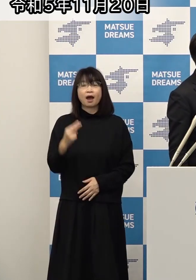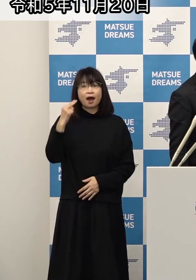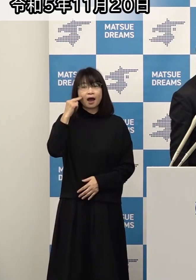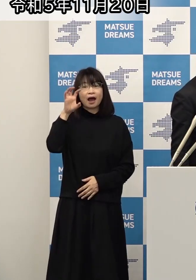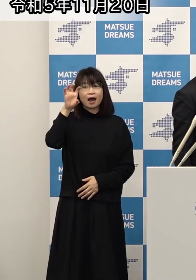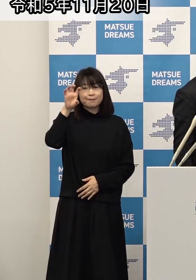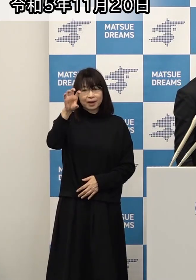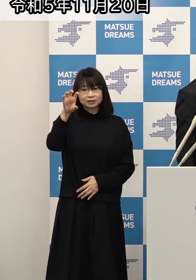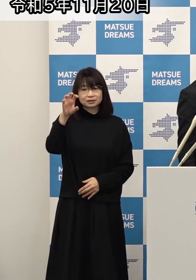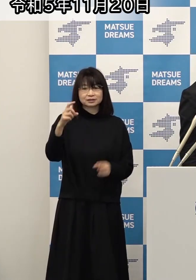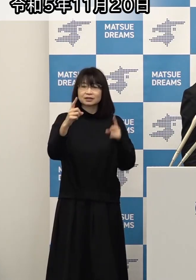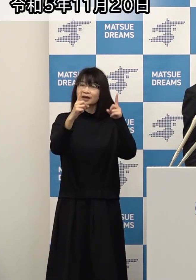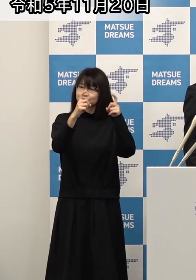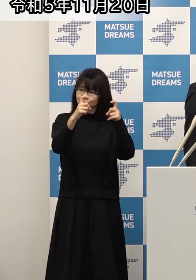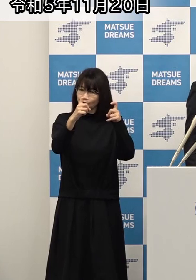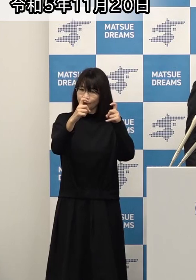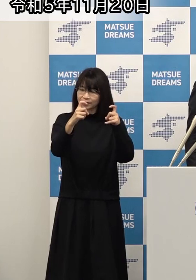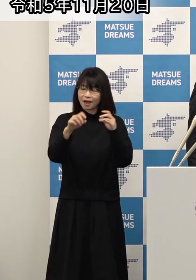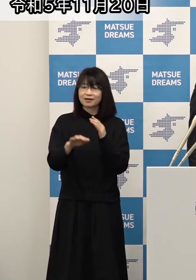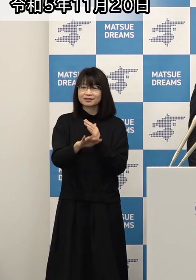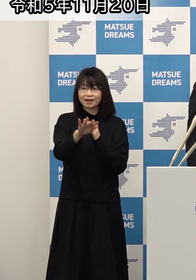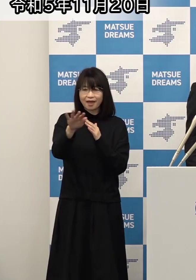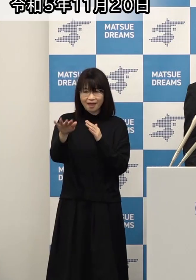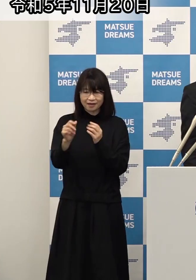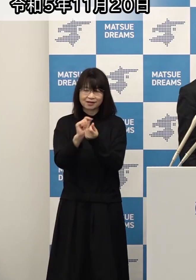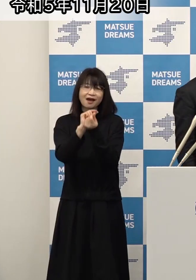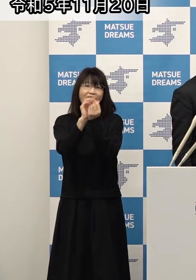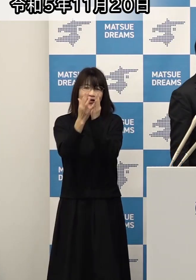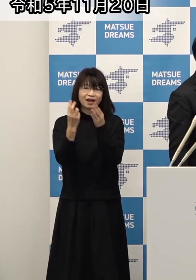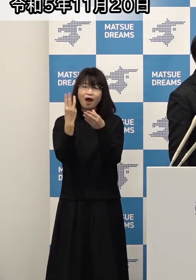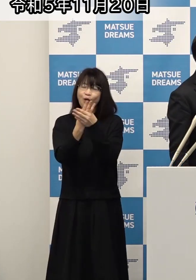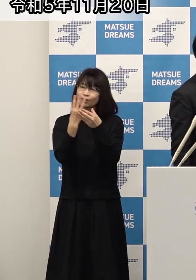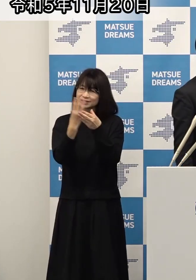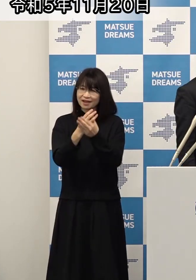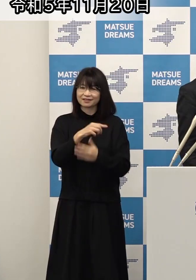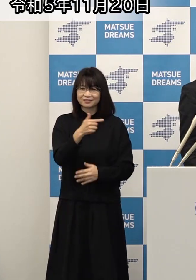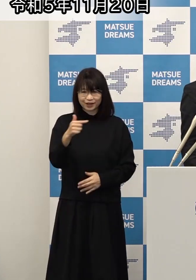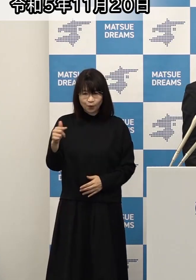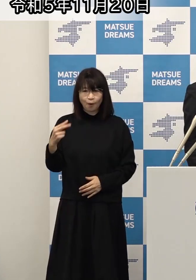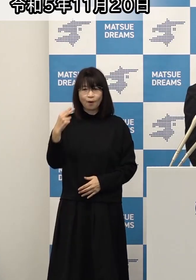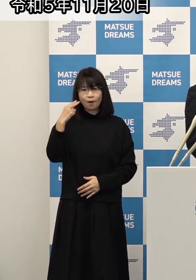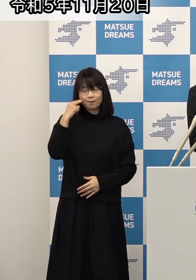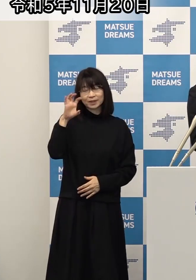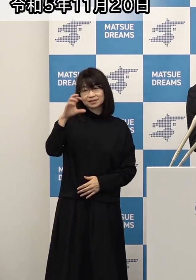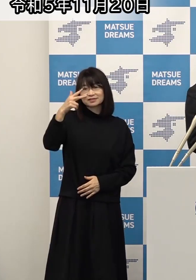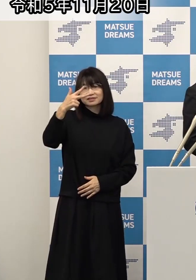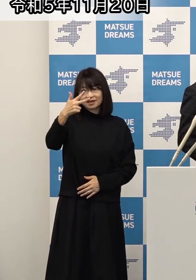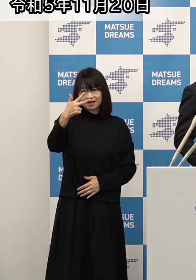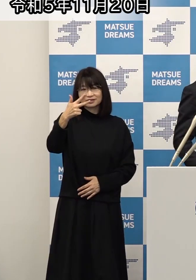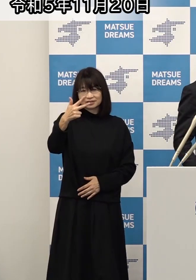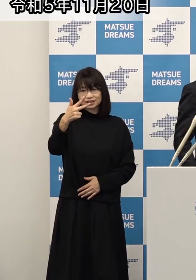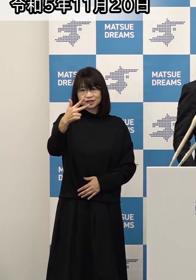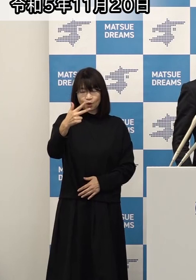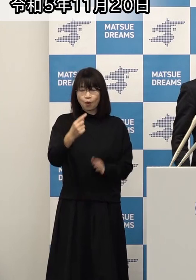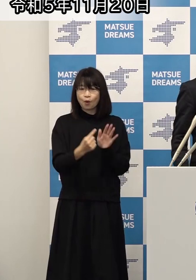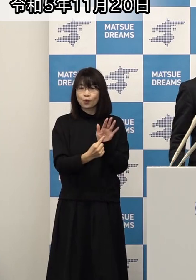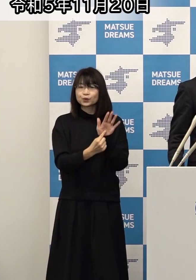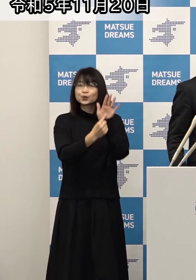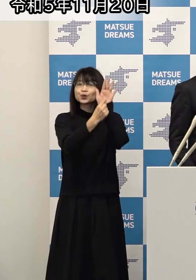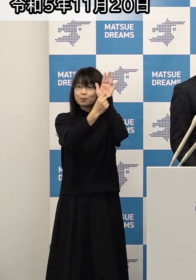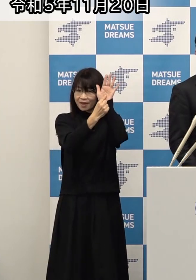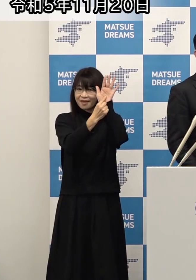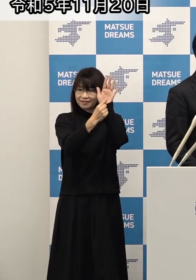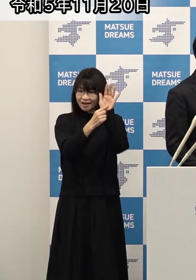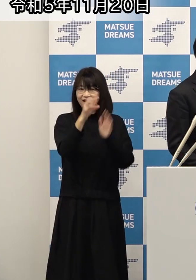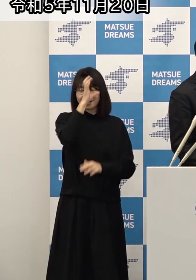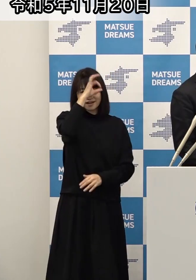園、花、温泉などのですね、松江市ならではの観光資源というのが中国でも受け入れられること、